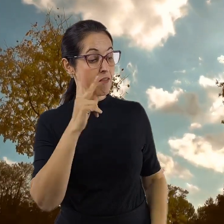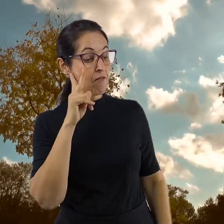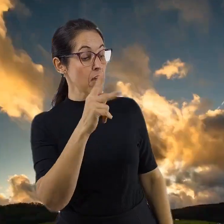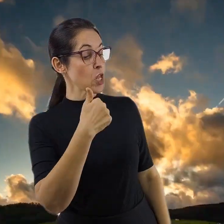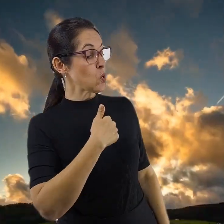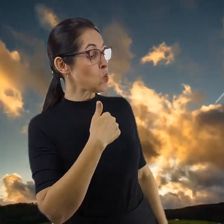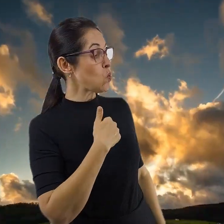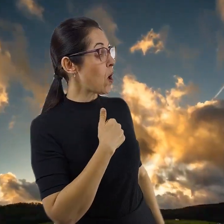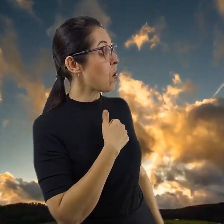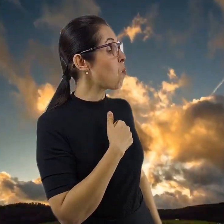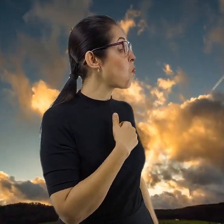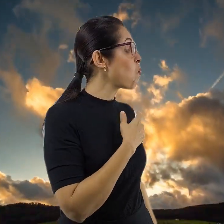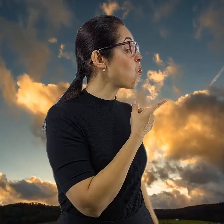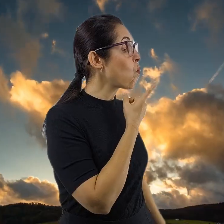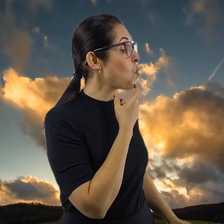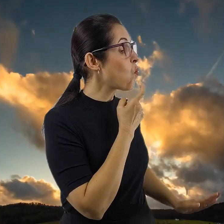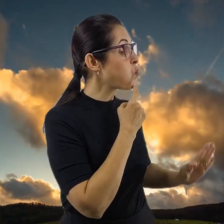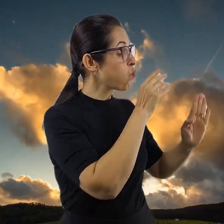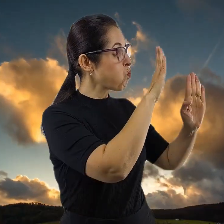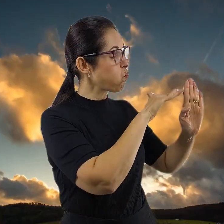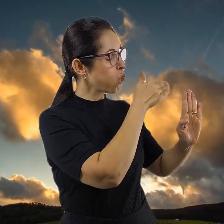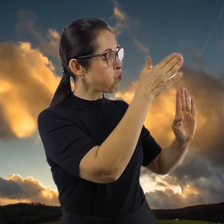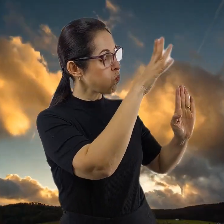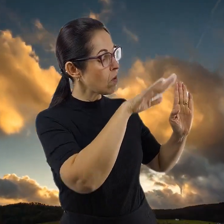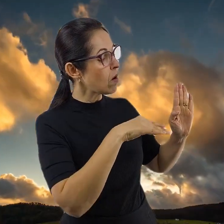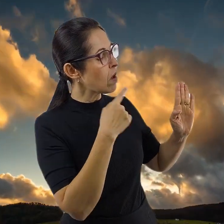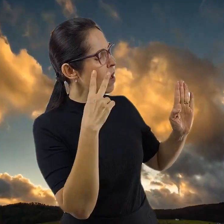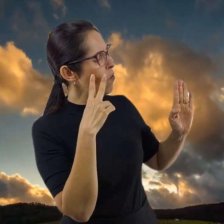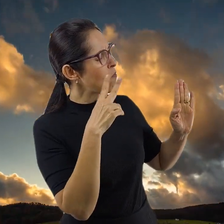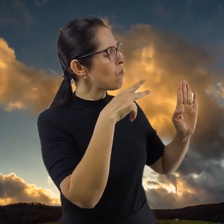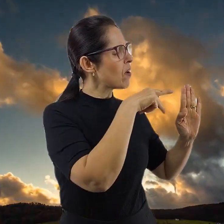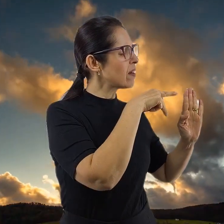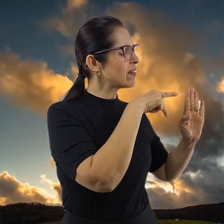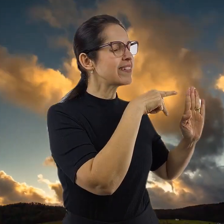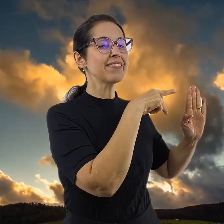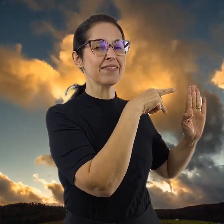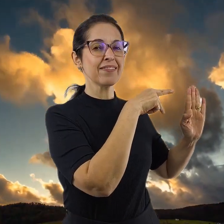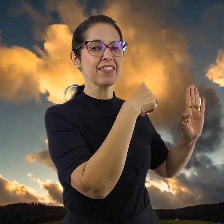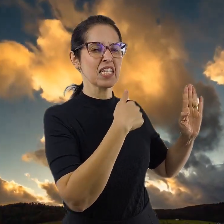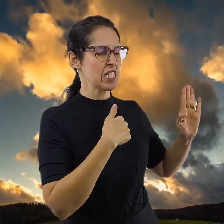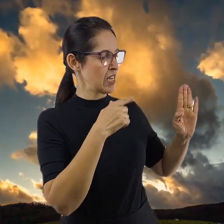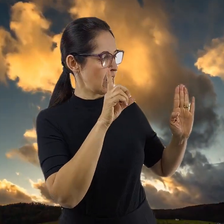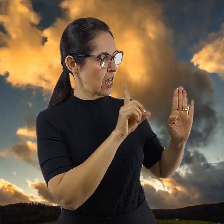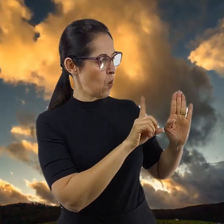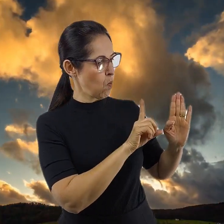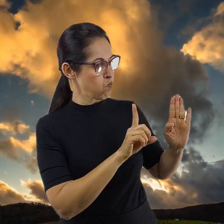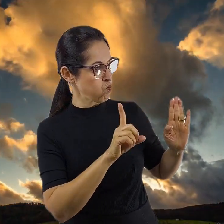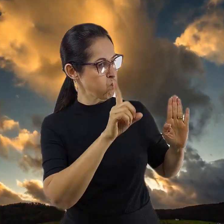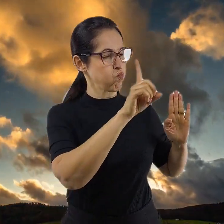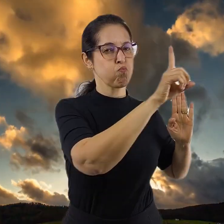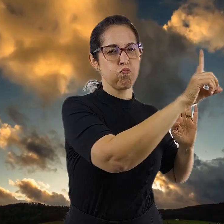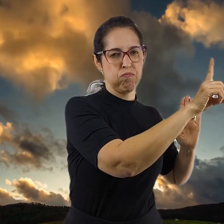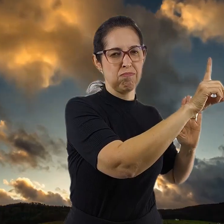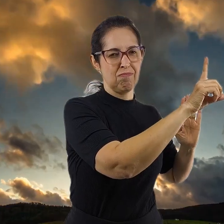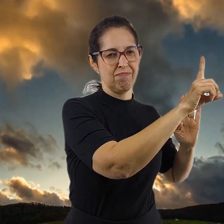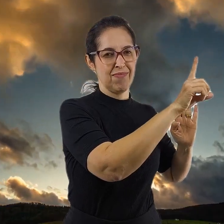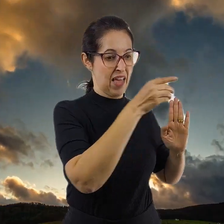o sangue. Quando eu ver o sangue, eu vou passar por cima.